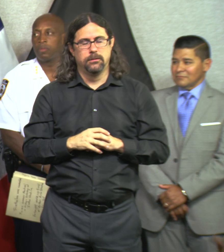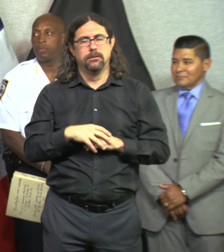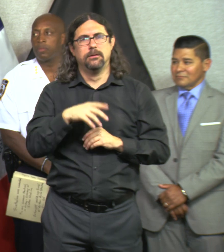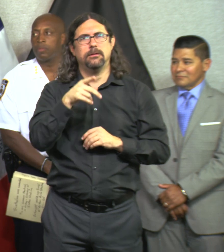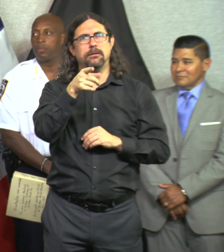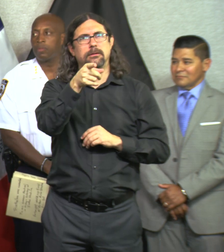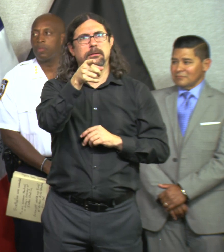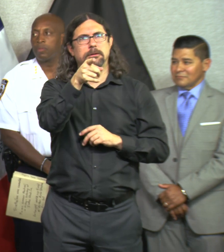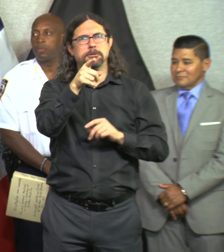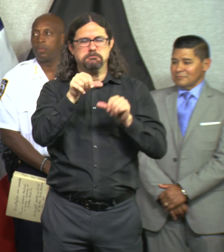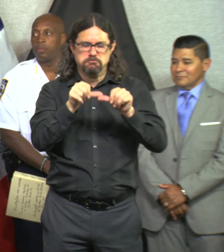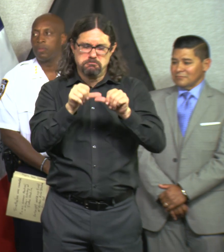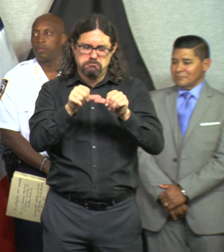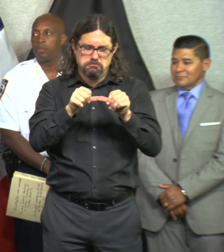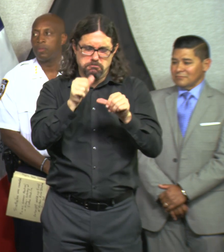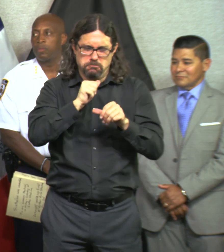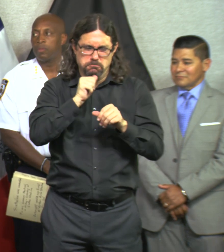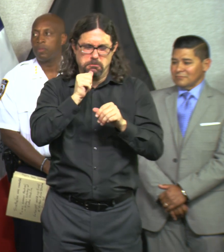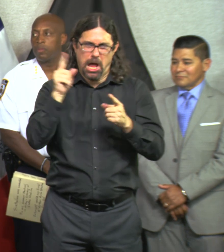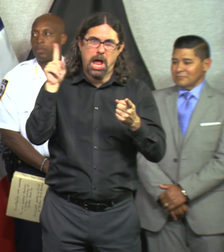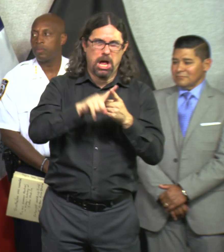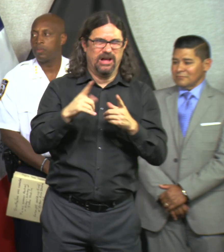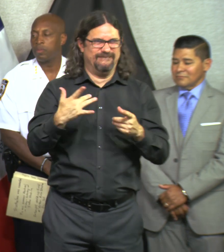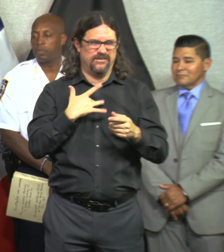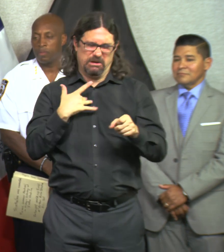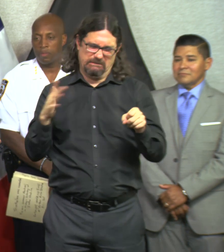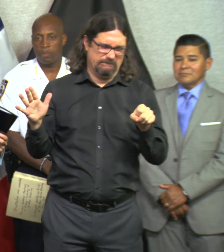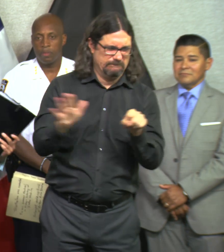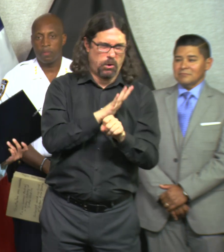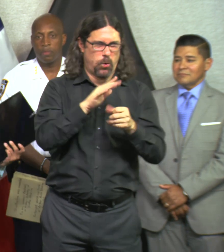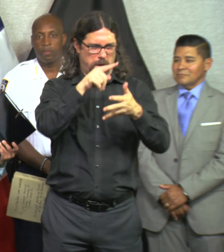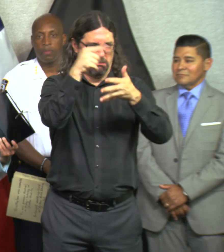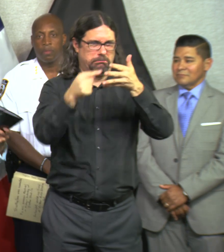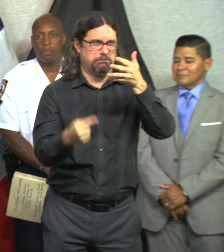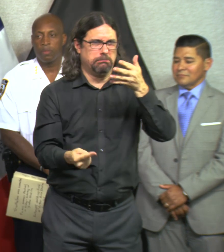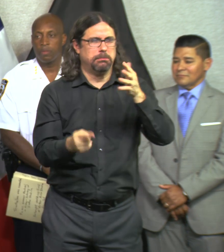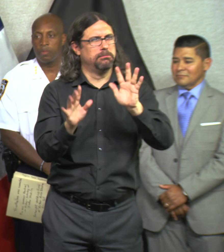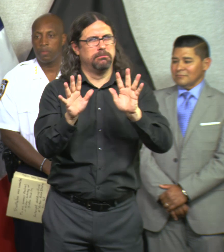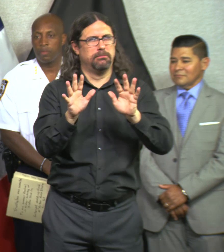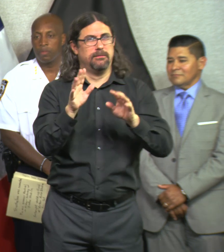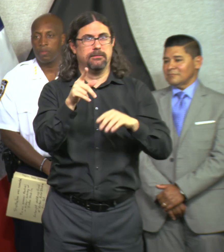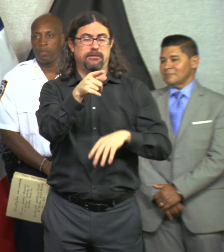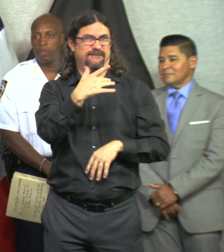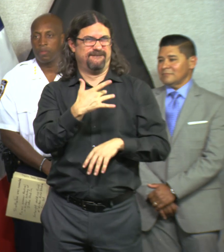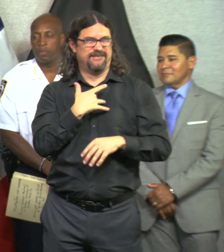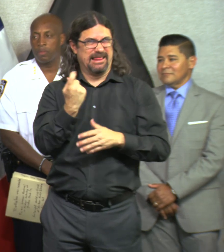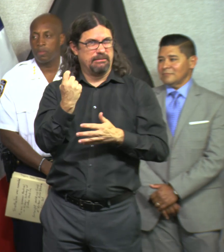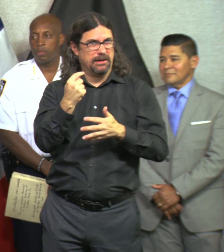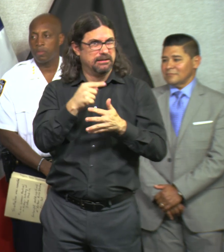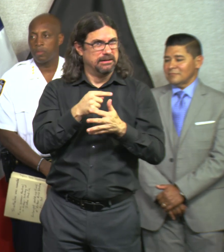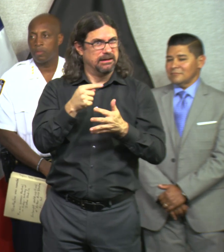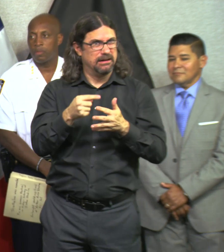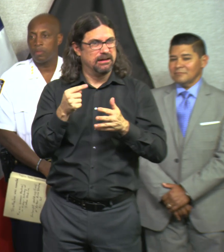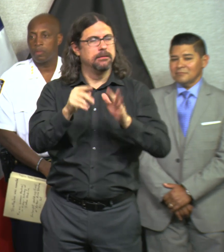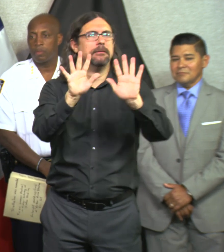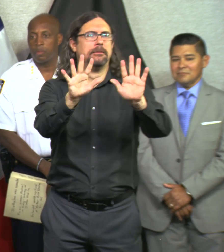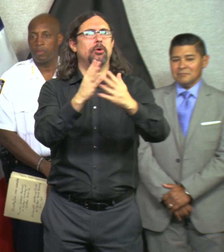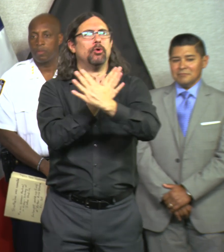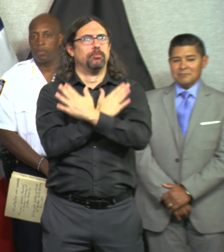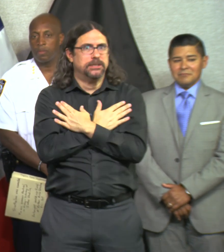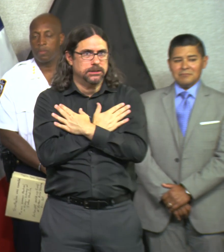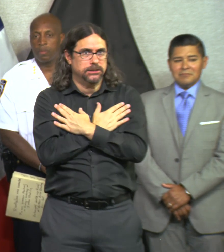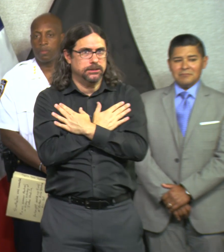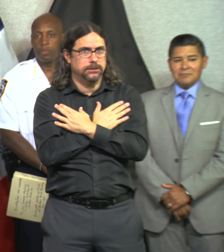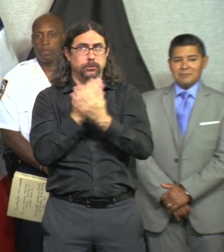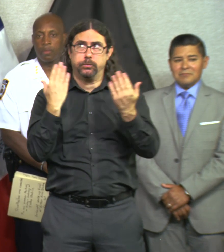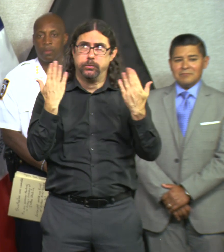an air-conditioned space. That's all I have. Thank you, Doctor. Oh, en español. Durante este periodo de